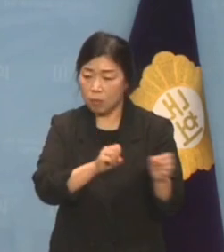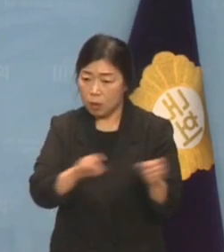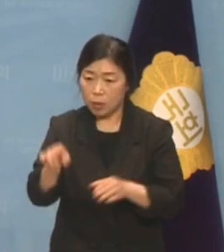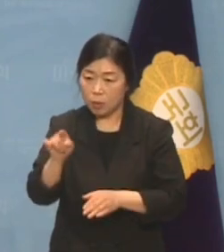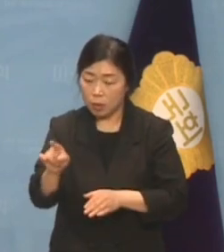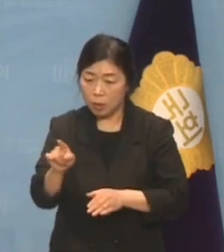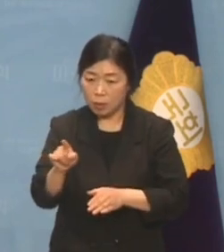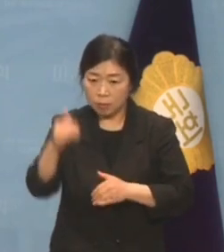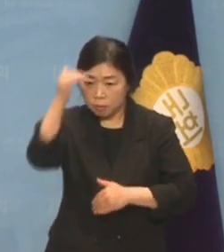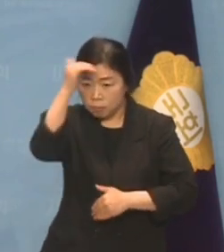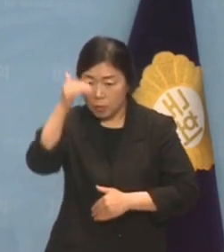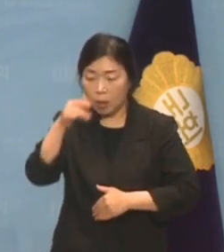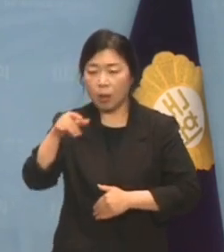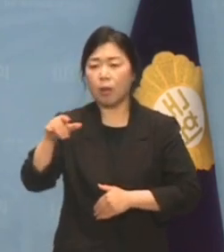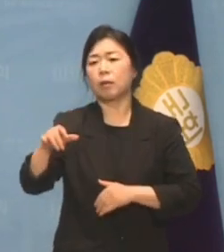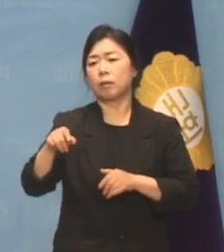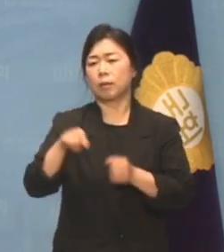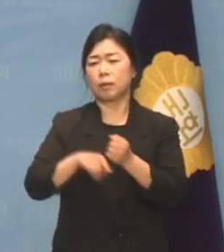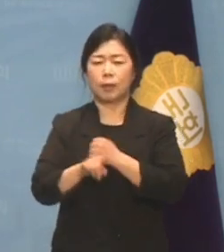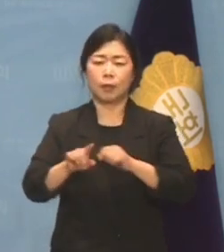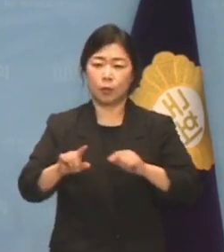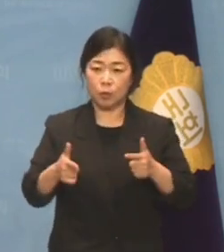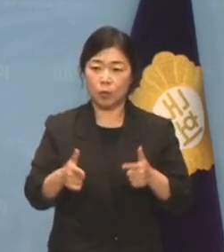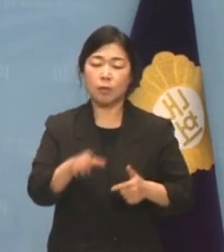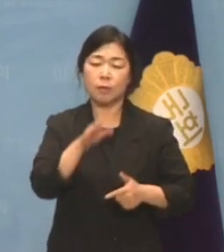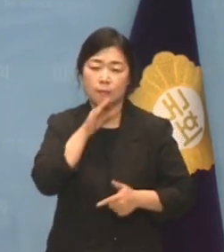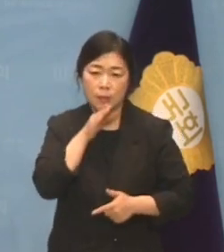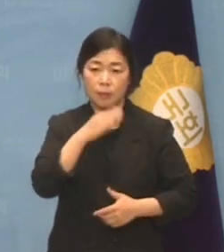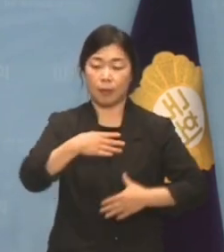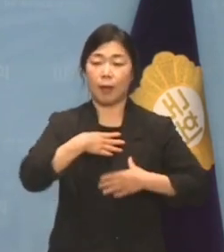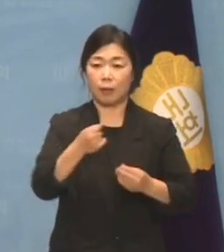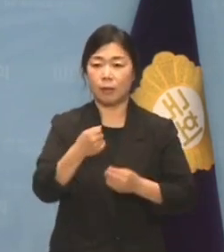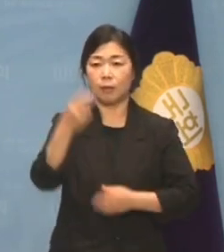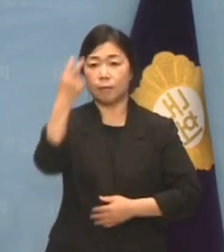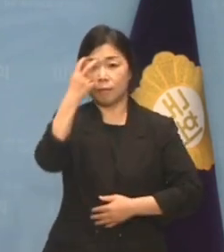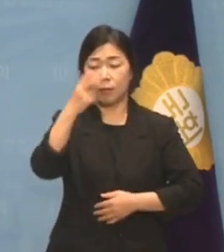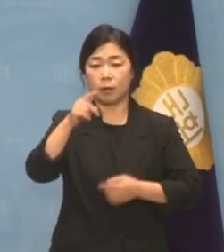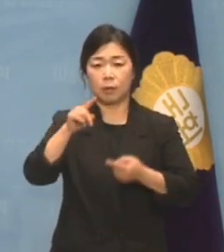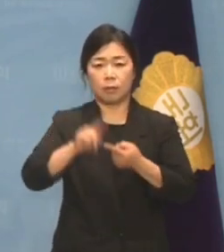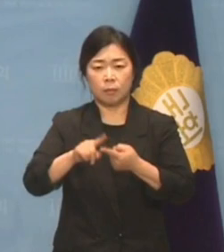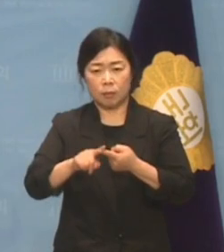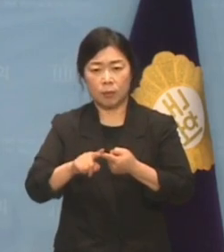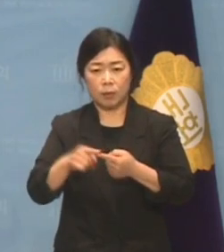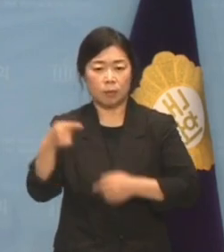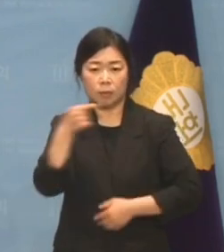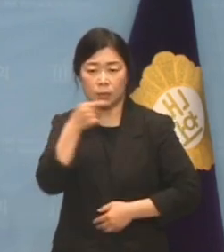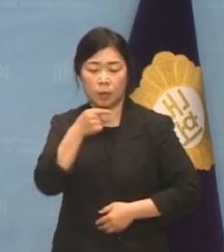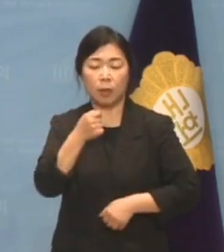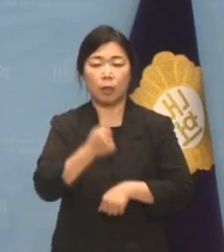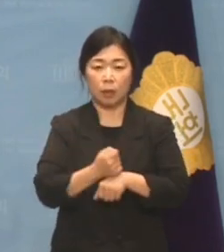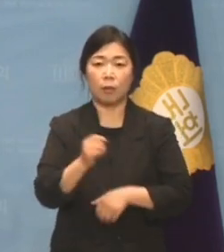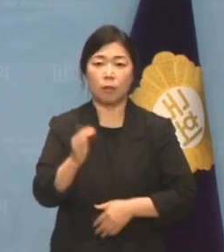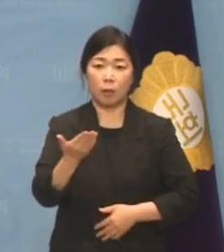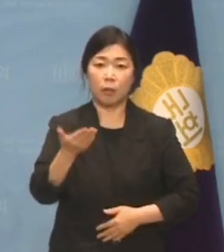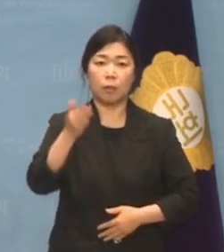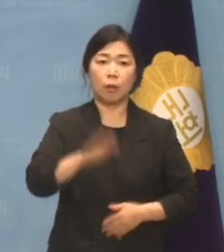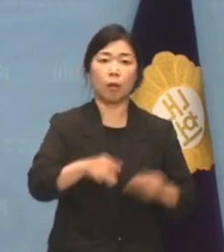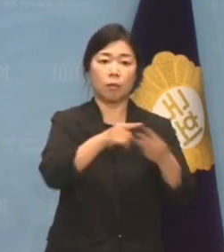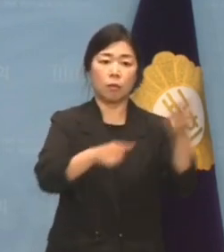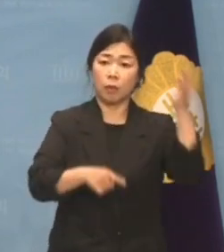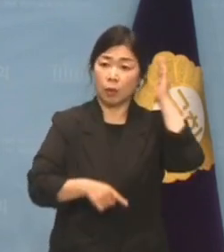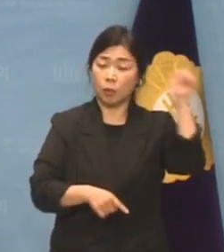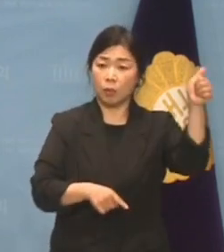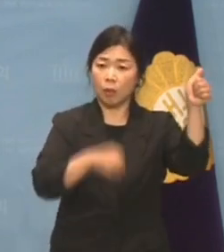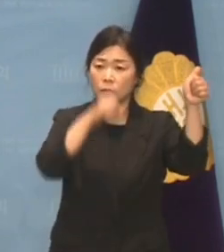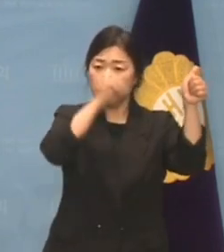아니라 안전성 검증이 필요한 때에 방류 면제부를 주려는 윤석열 대통령.